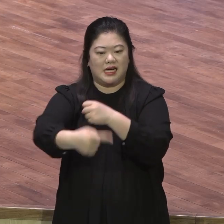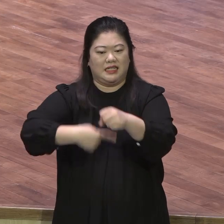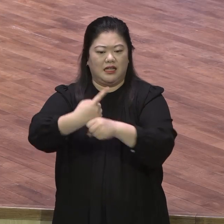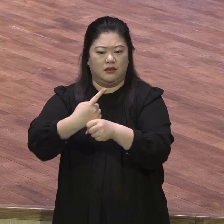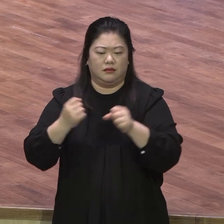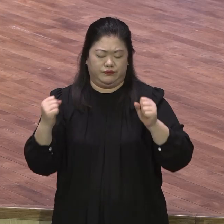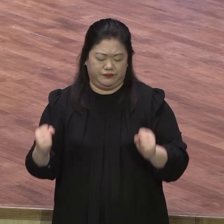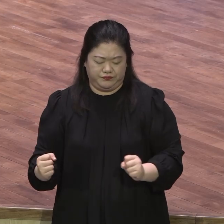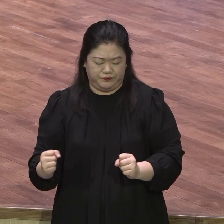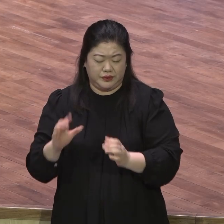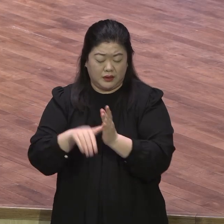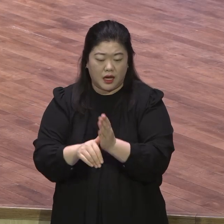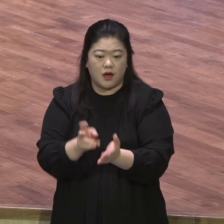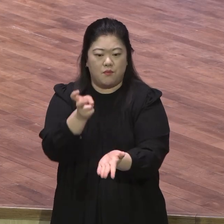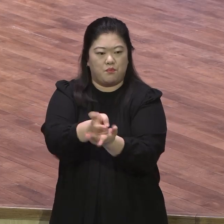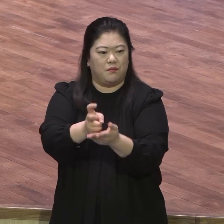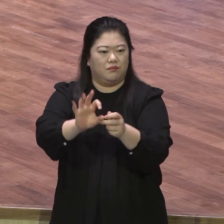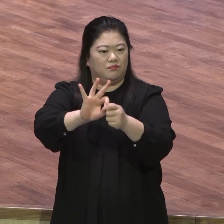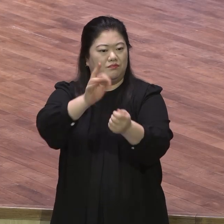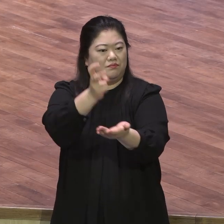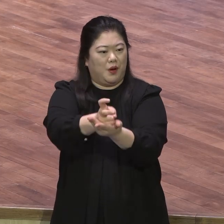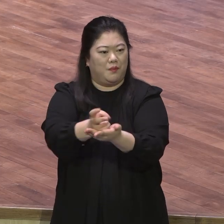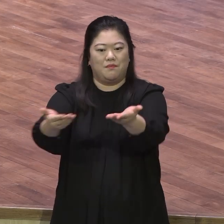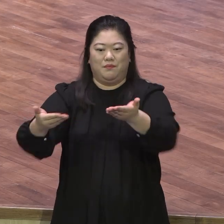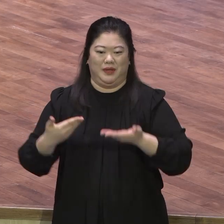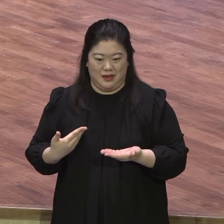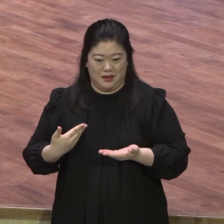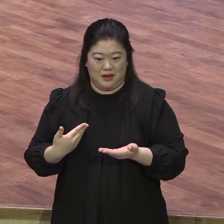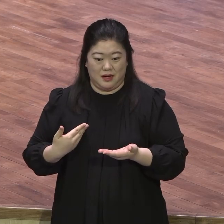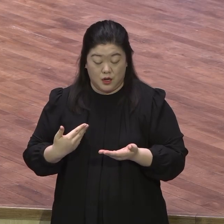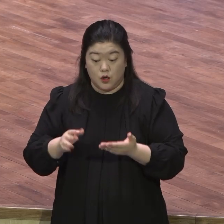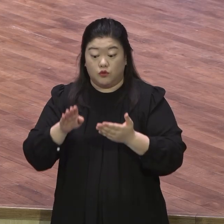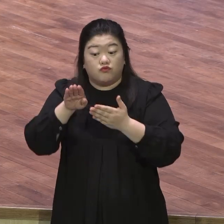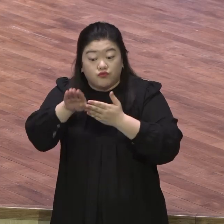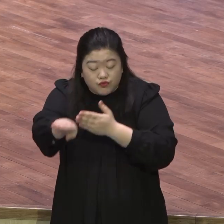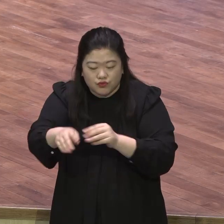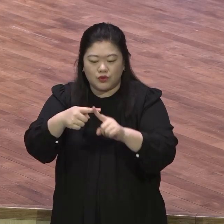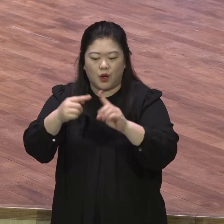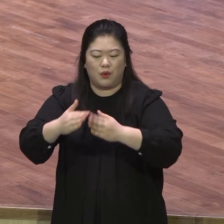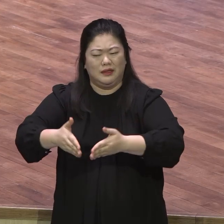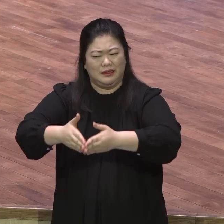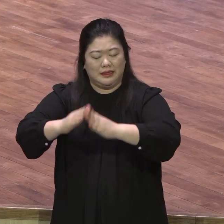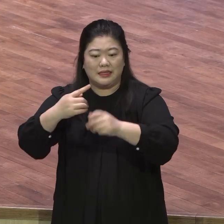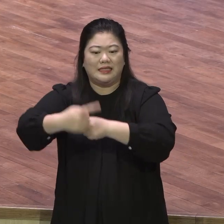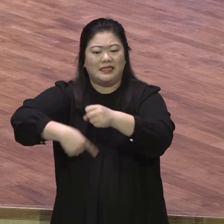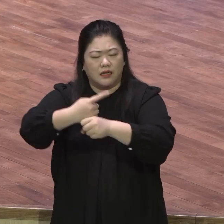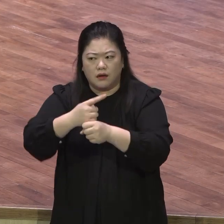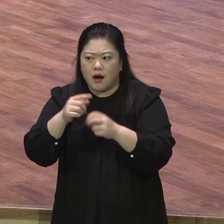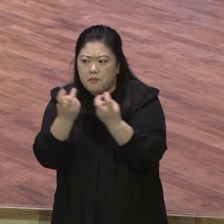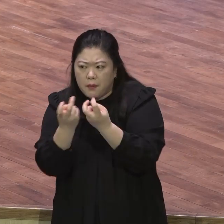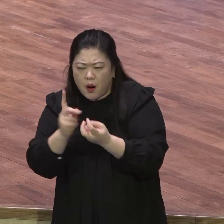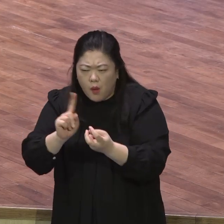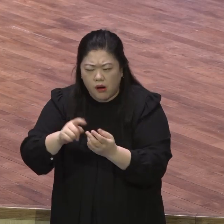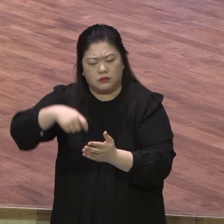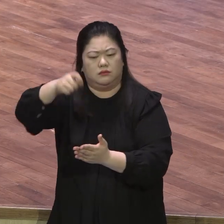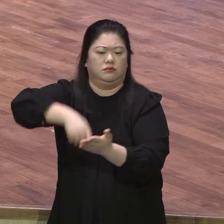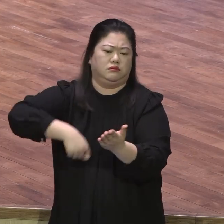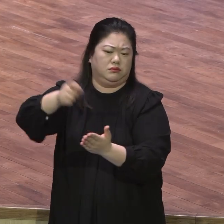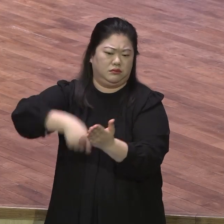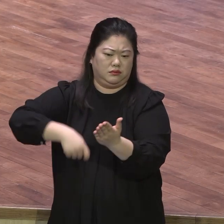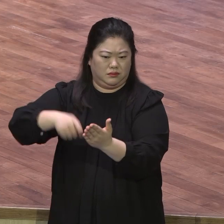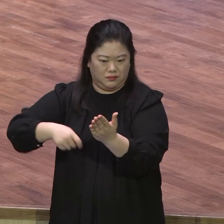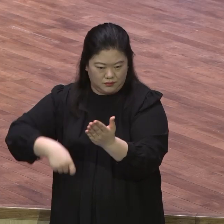받지요. 율법을 1년 동안. 그래서 성막을 짓는 내용이 쫙 그렇게 1년 안에서 다 기록이 돼요. 불법을